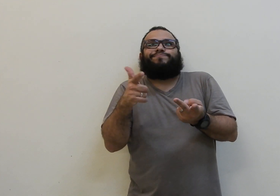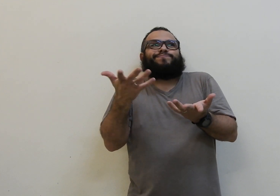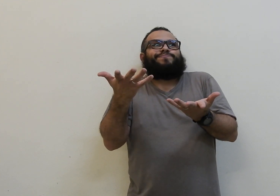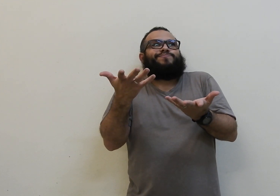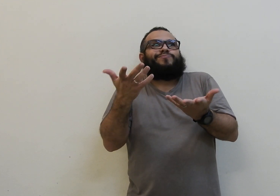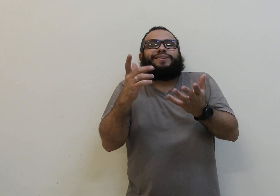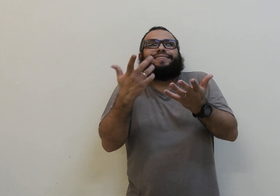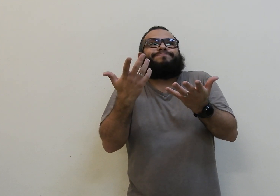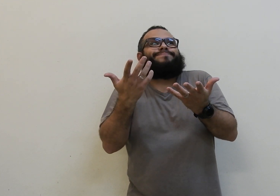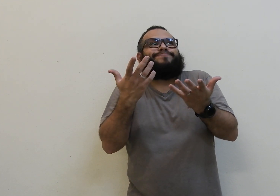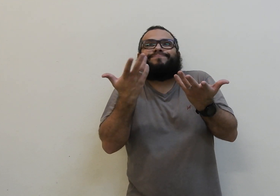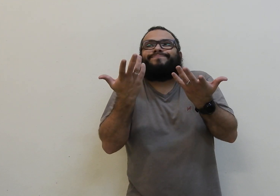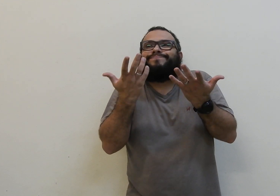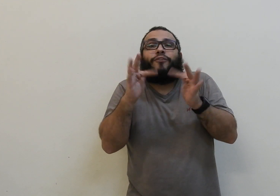comunidade surda, em cidades do interior,